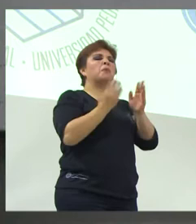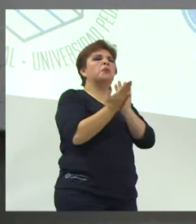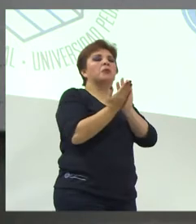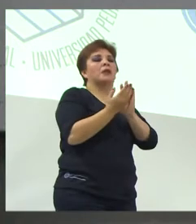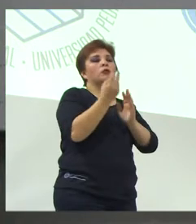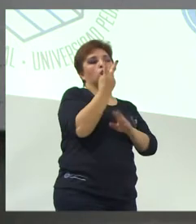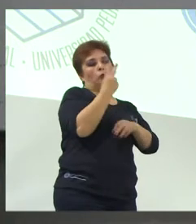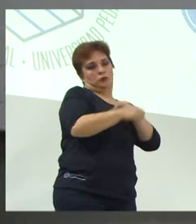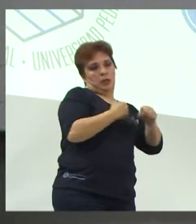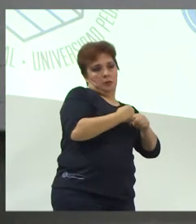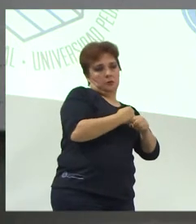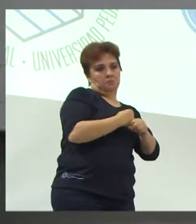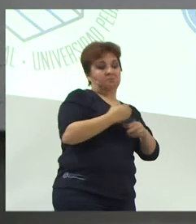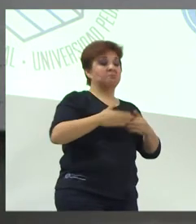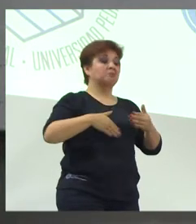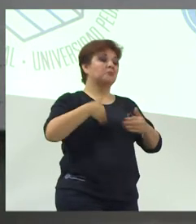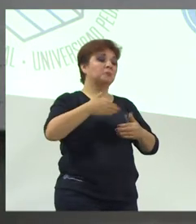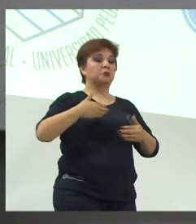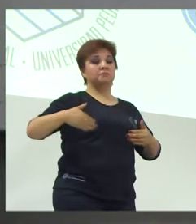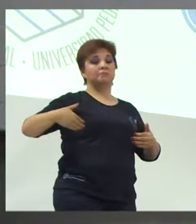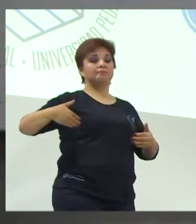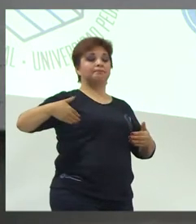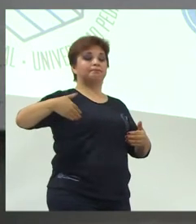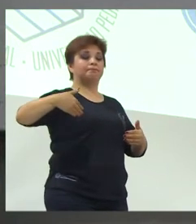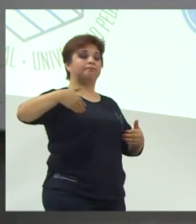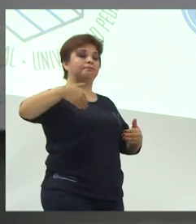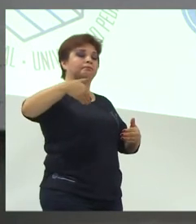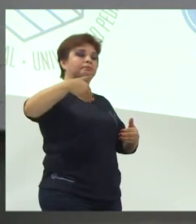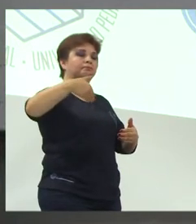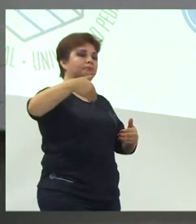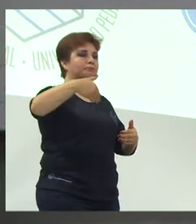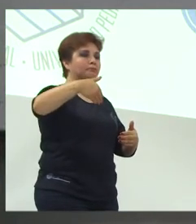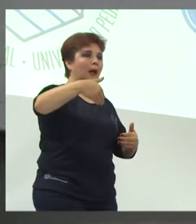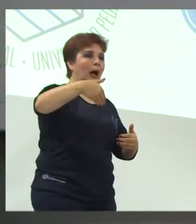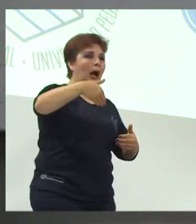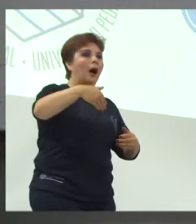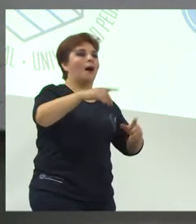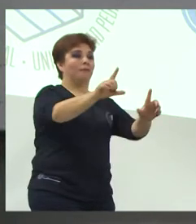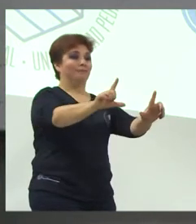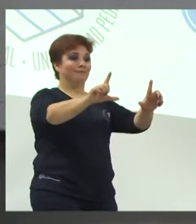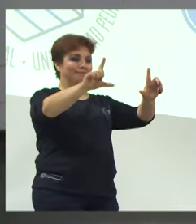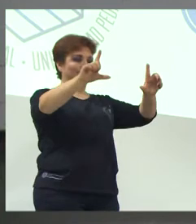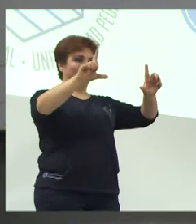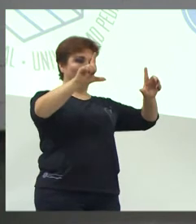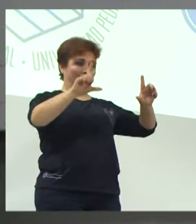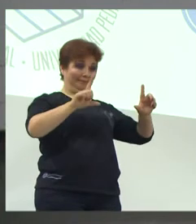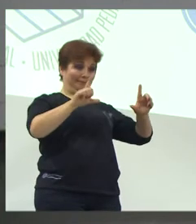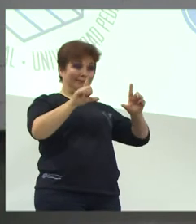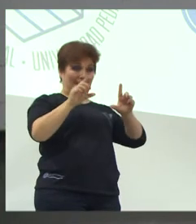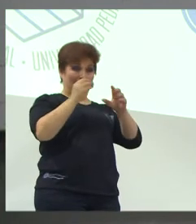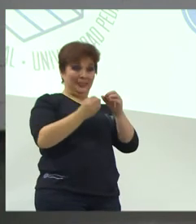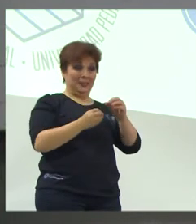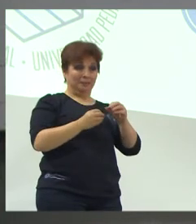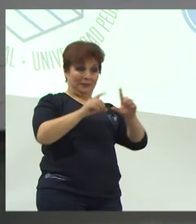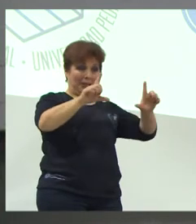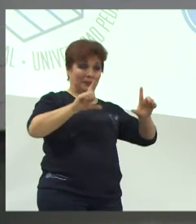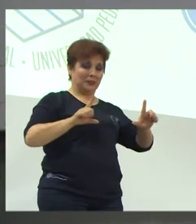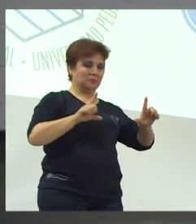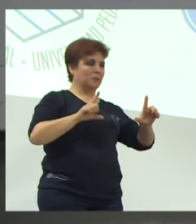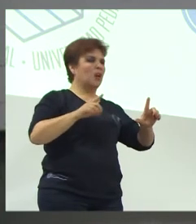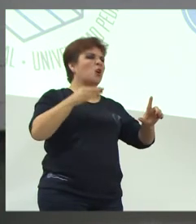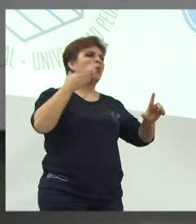de 1984 con 12 énfasis filología 1982